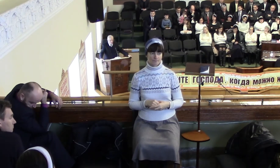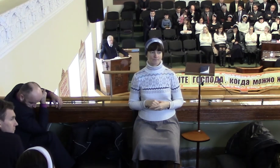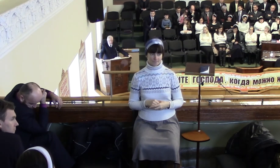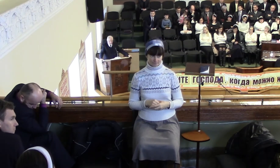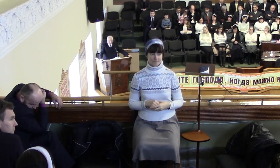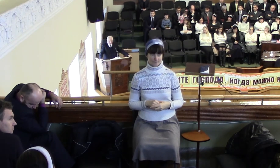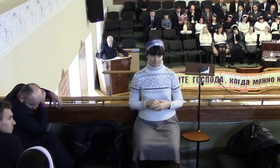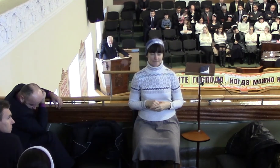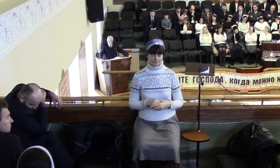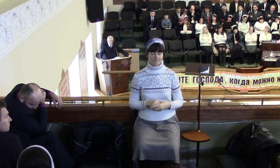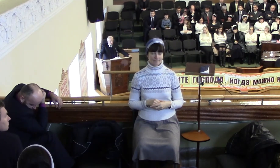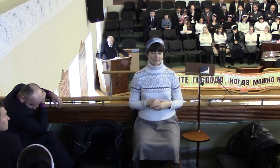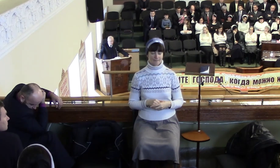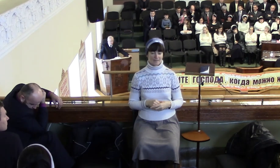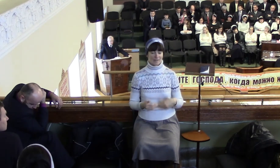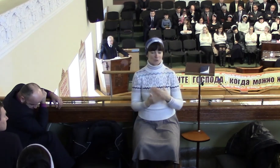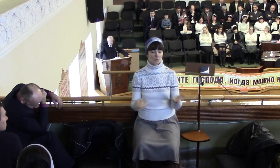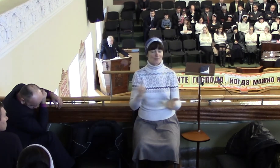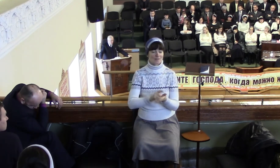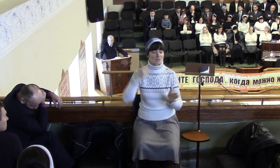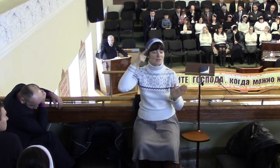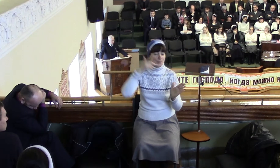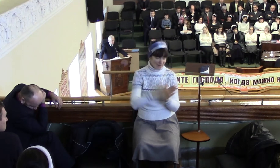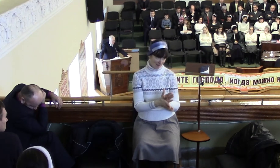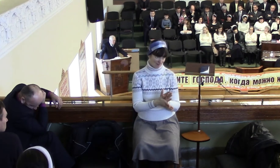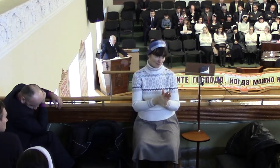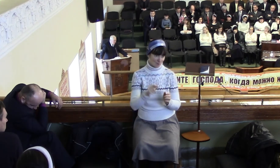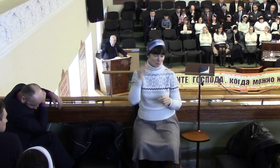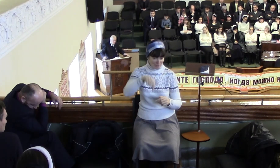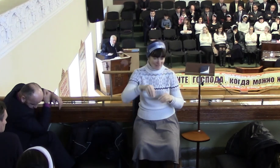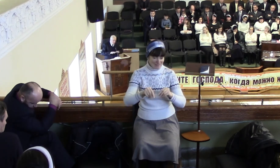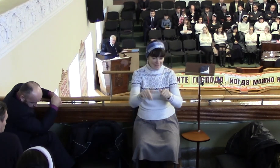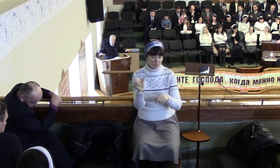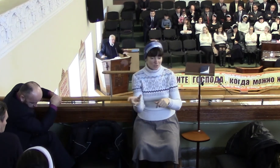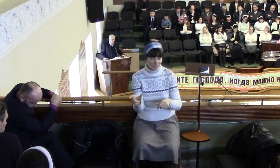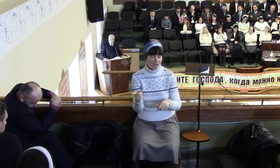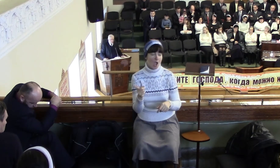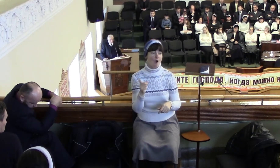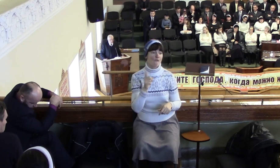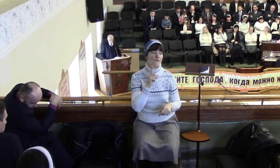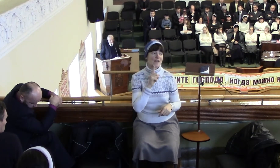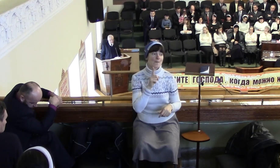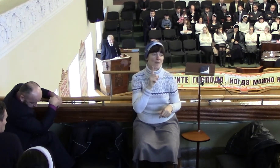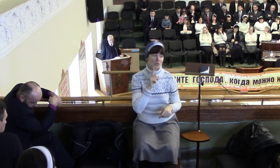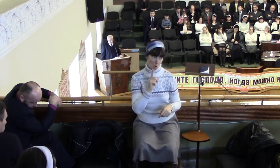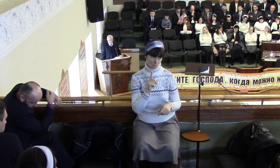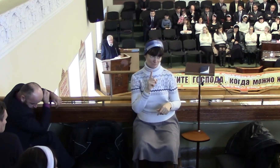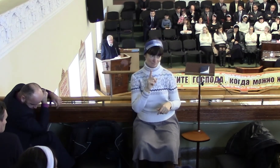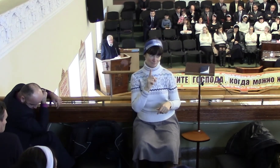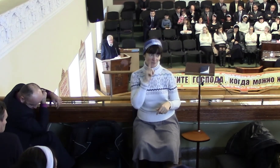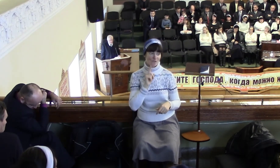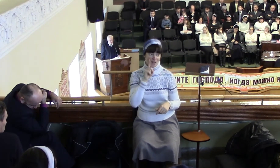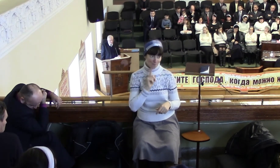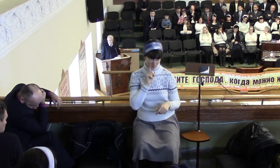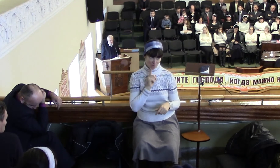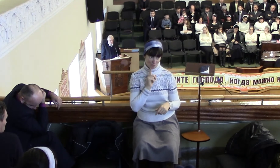осмысливание того, что мы на земле временно, что мы на земле очень быстро проходим этот